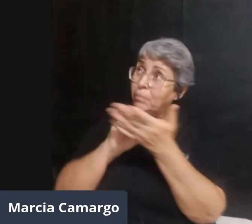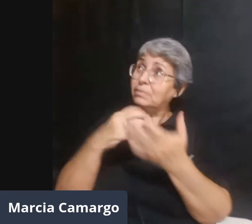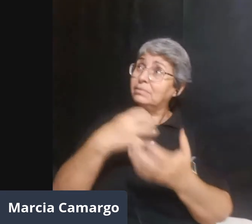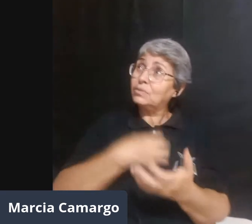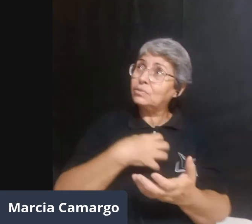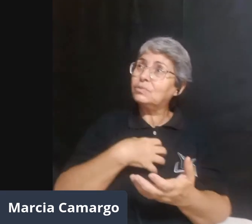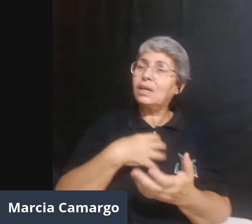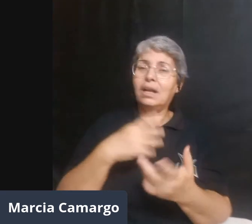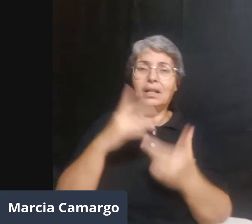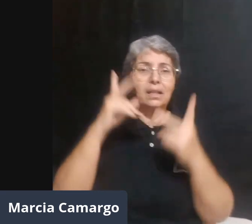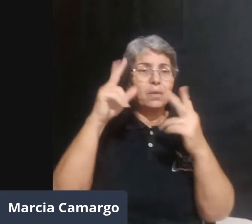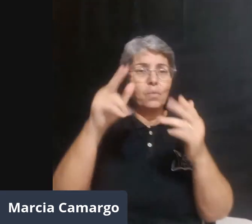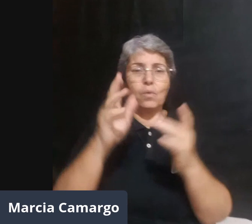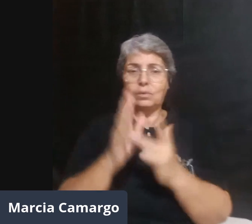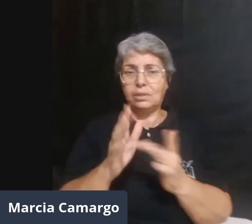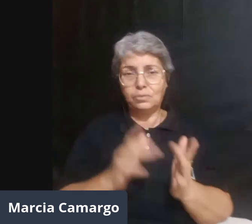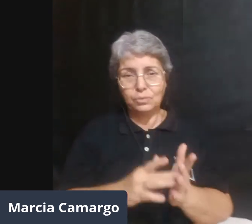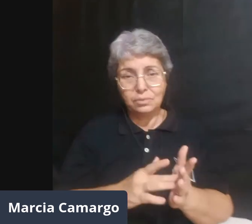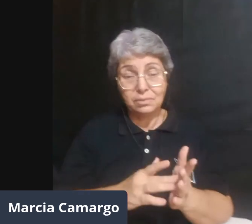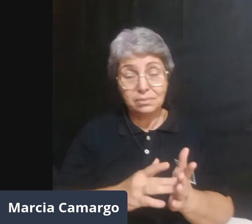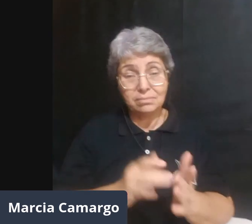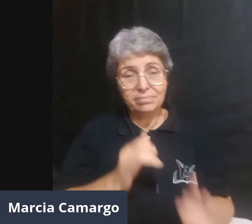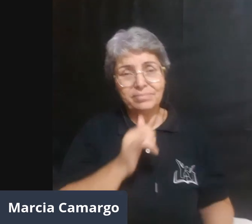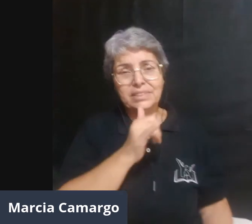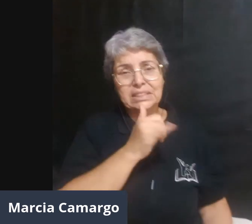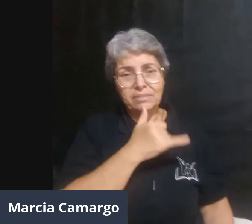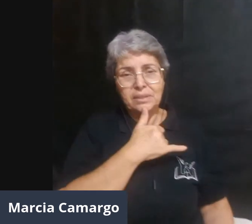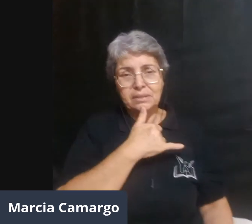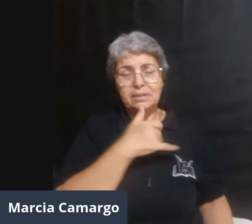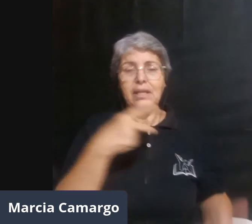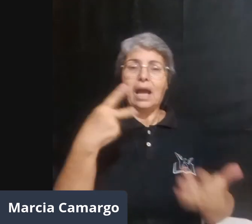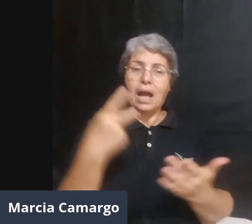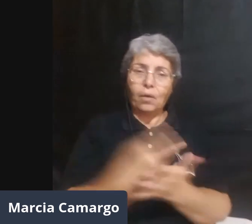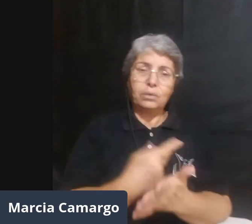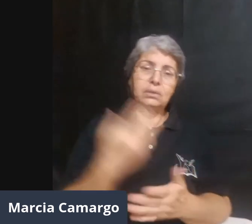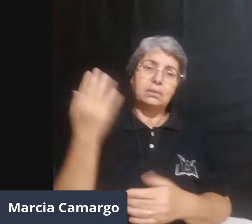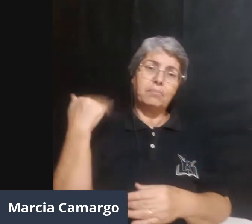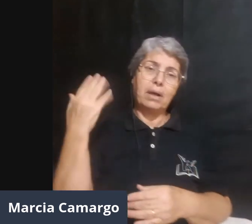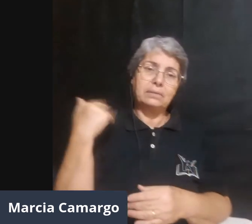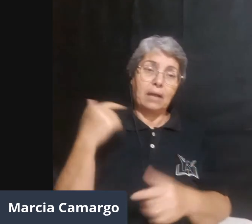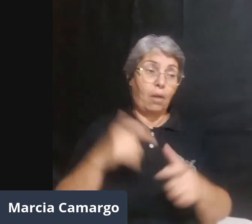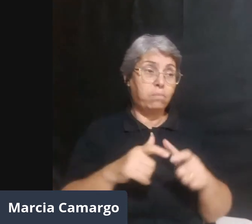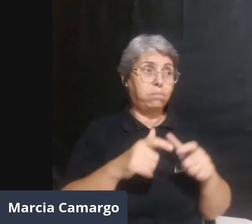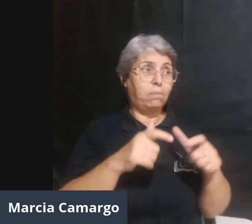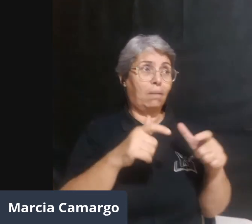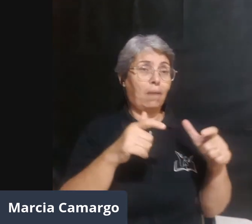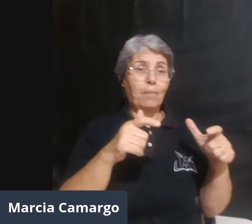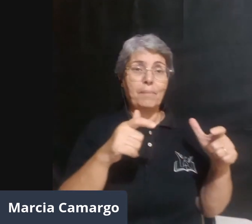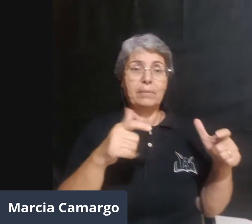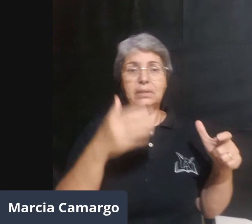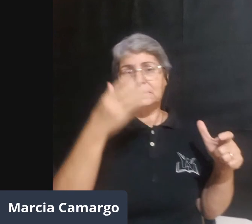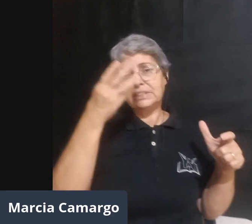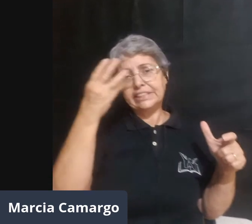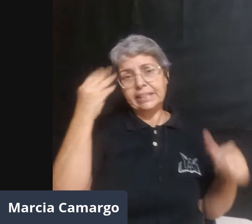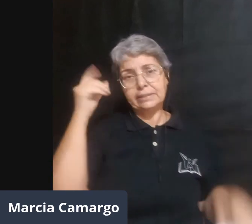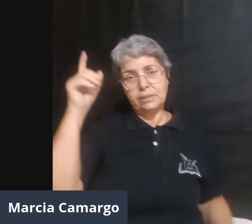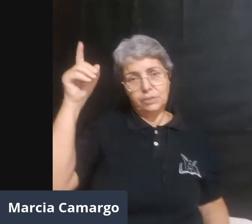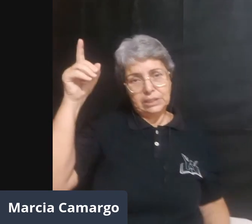que aconteceu na nossa história eclesiástica. Enfim, quando chegamos ao tempo da Conferência Geral